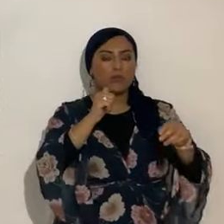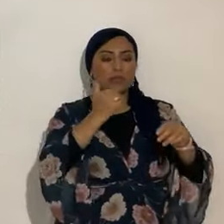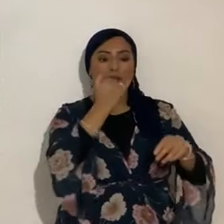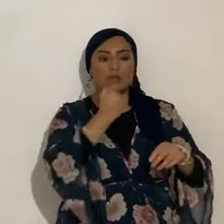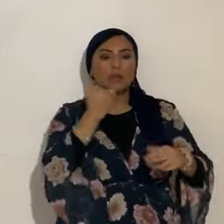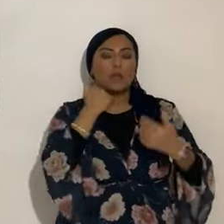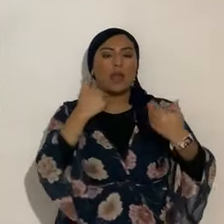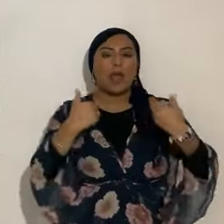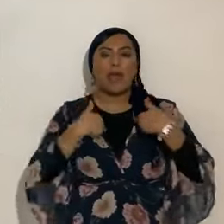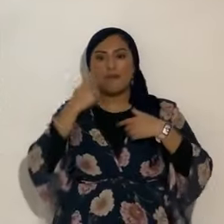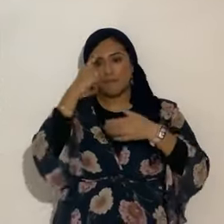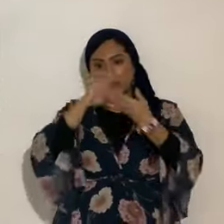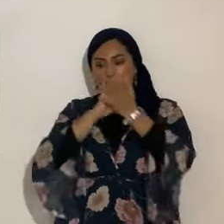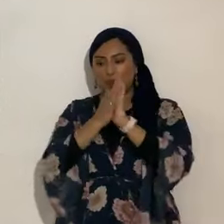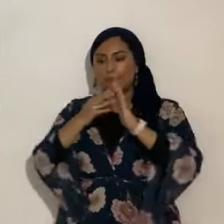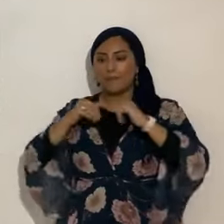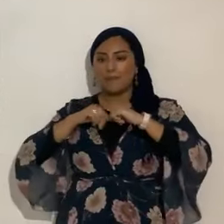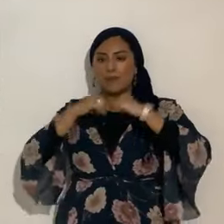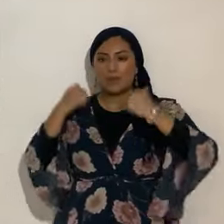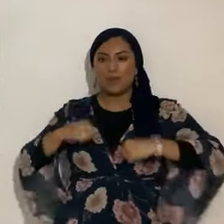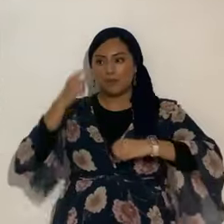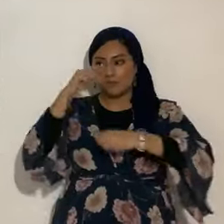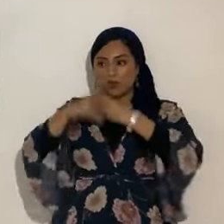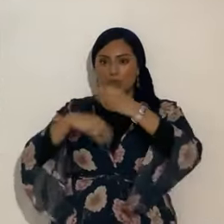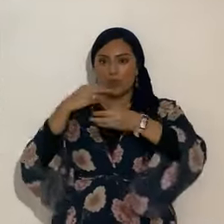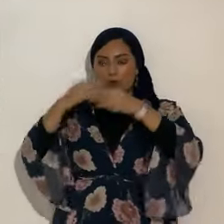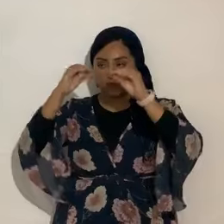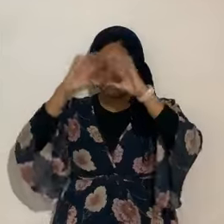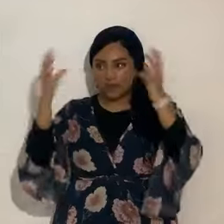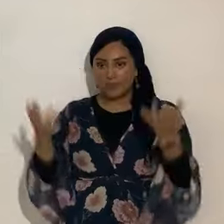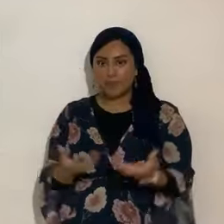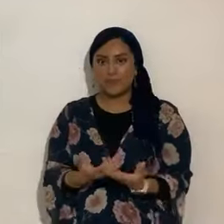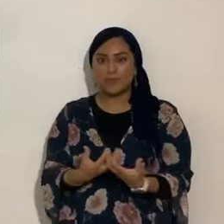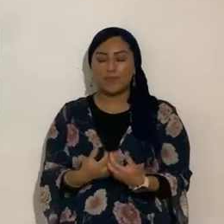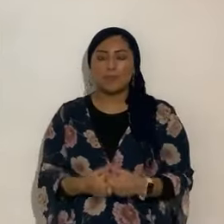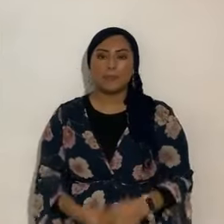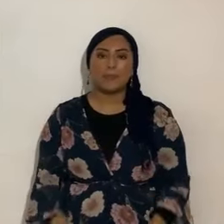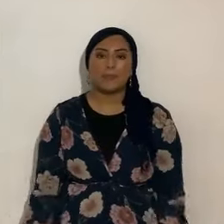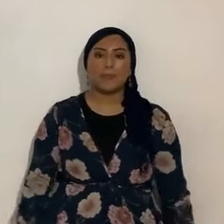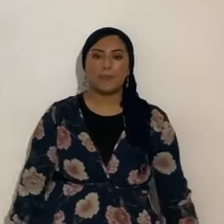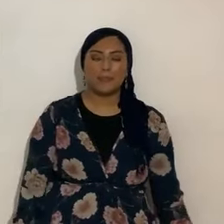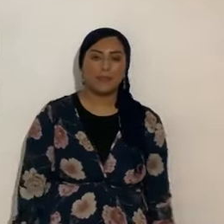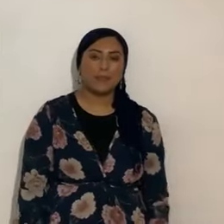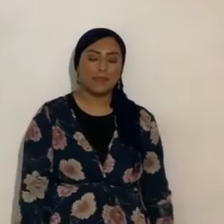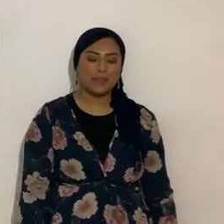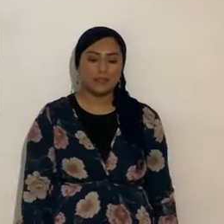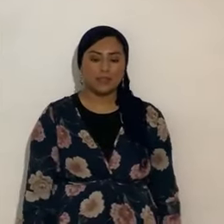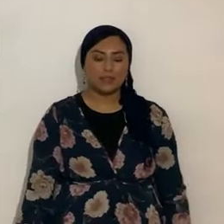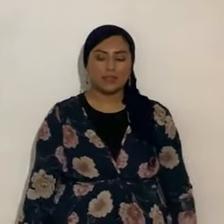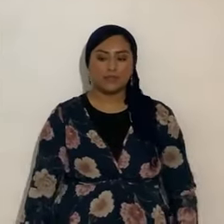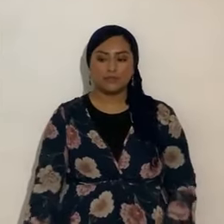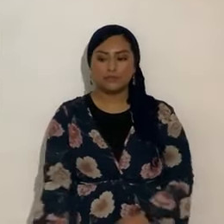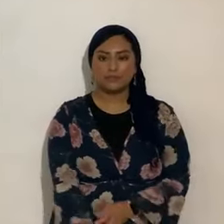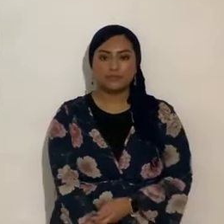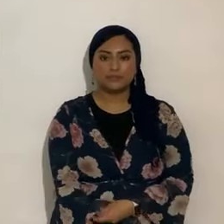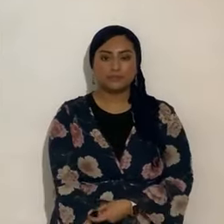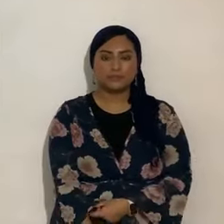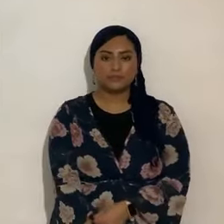Israel para ser Kohanim para el mundo. A eso se refiere, no se refiere a un don del Espíritu Santo, del Ruach